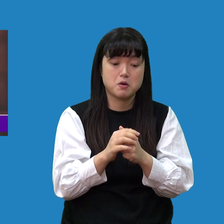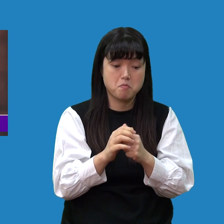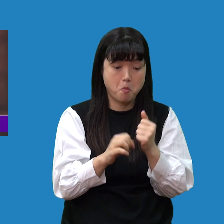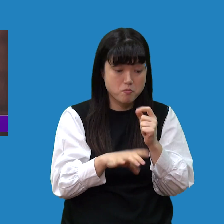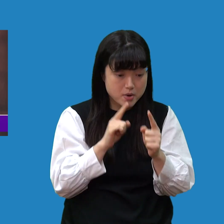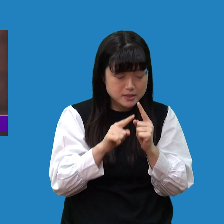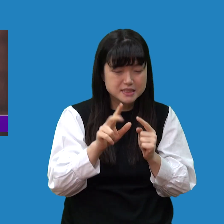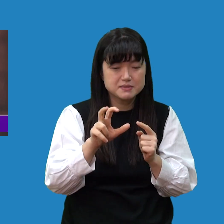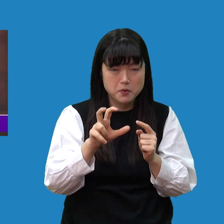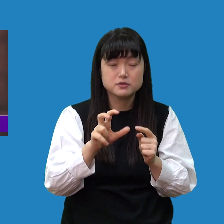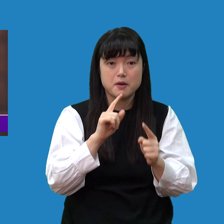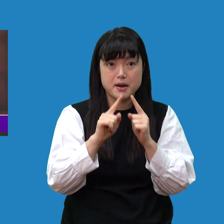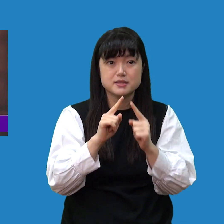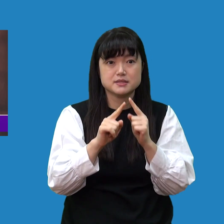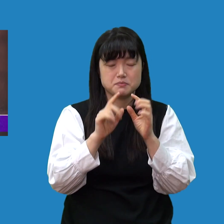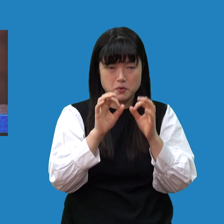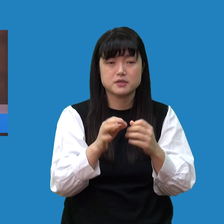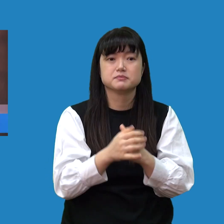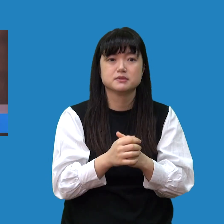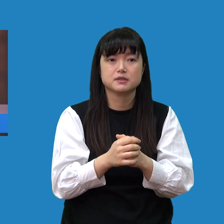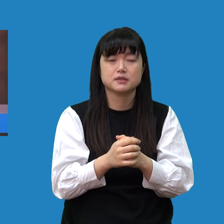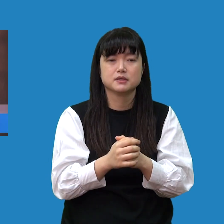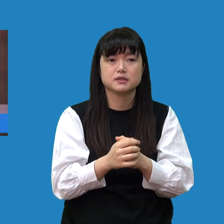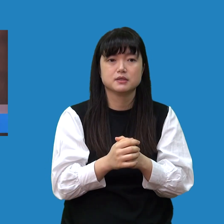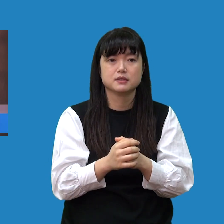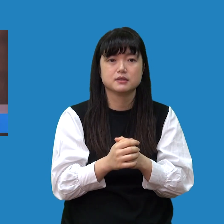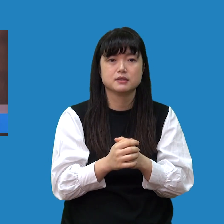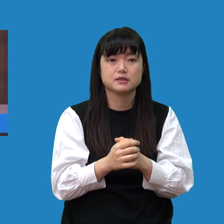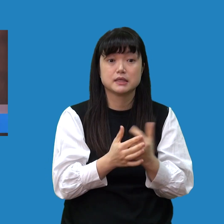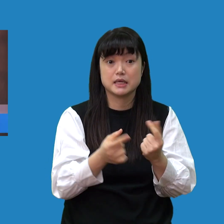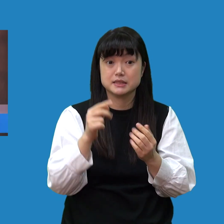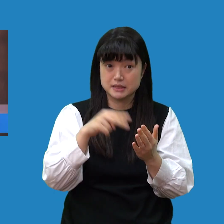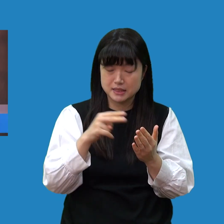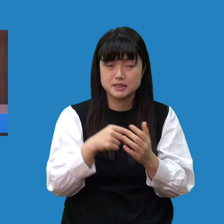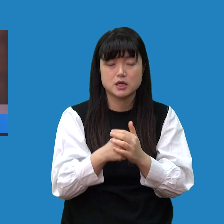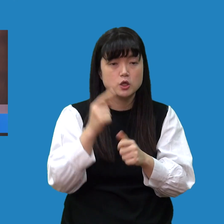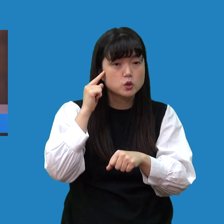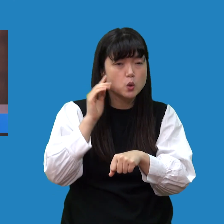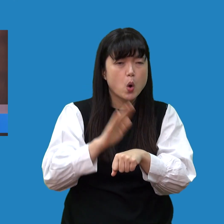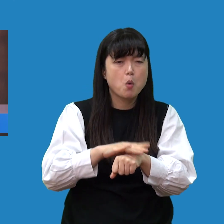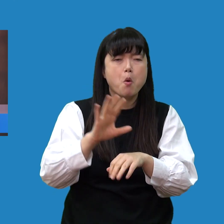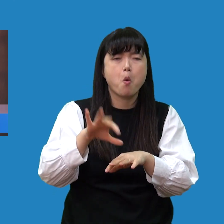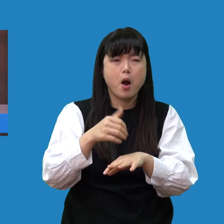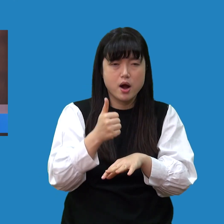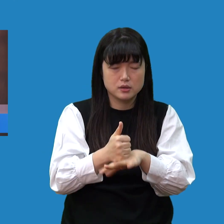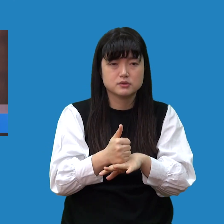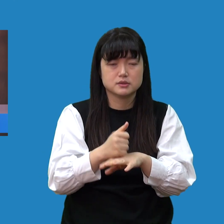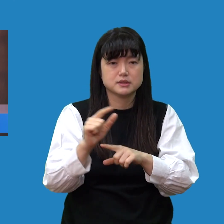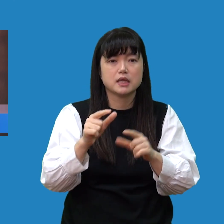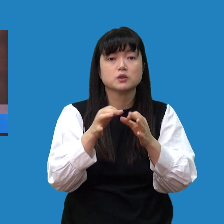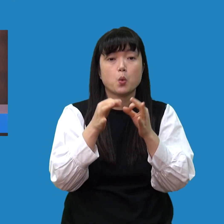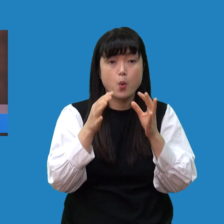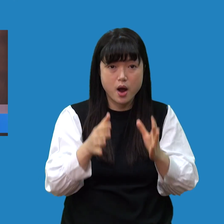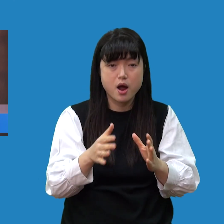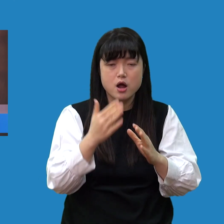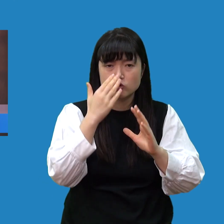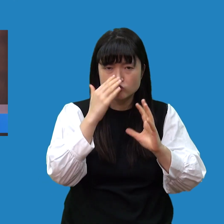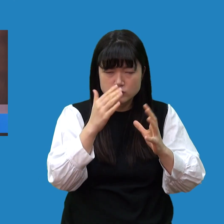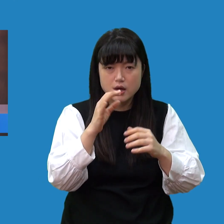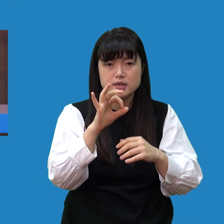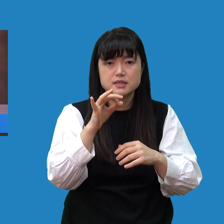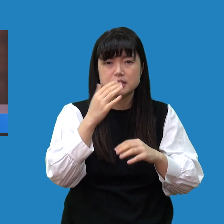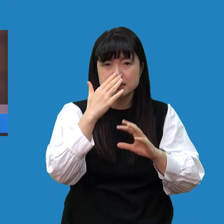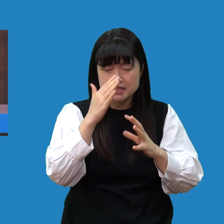말씀을 유의해서 읽겠습니다. 25절에요. 다 같이 읽습니다. 시작. 솔로몬이 사는 동안에